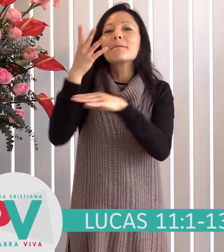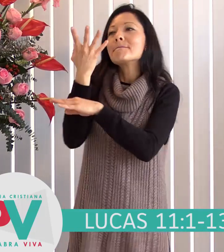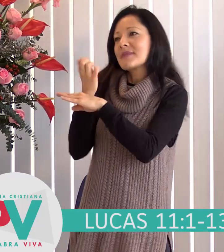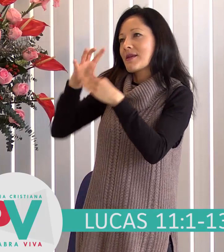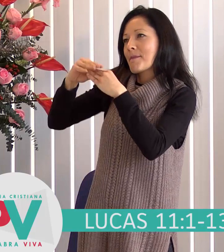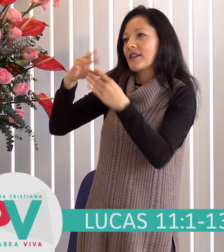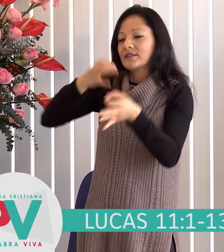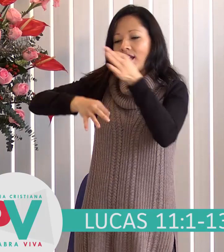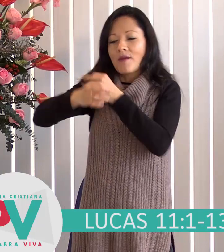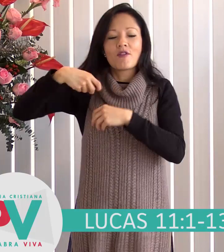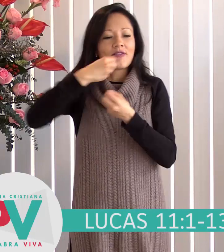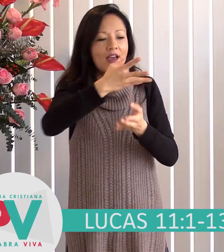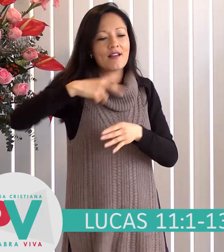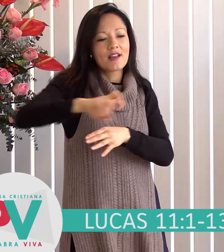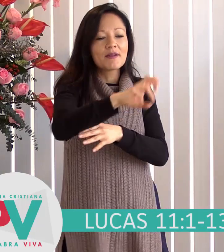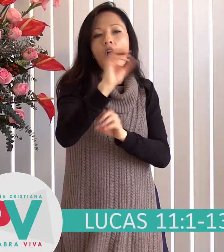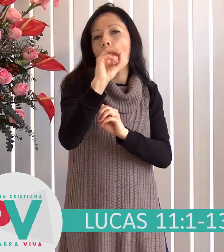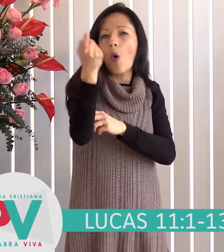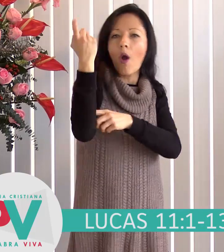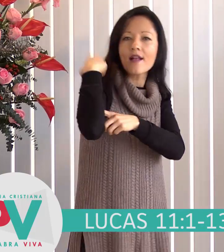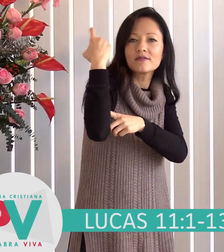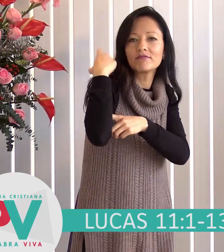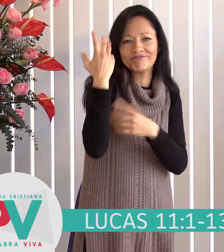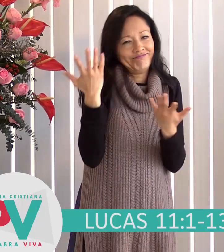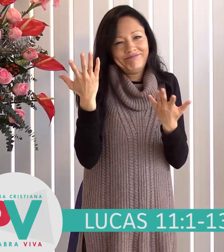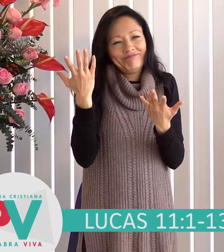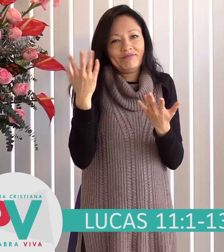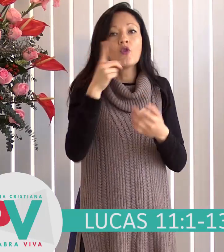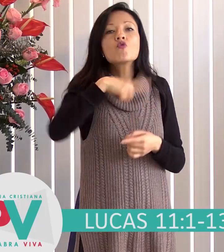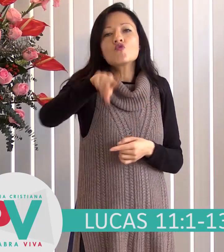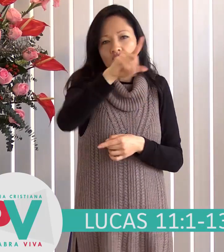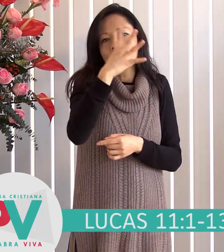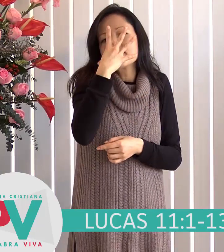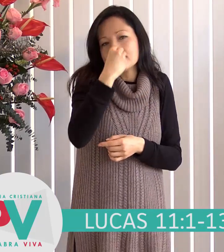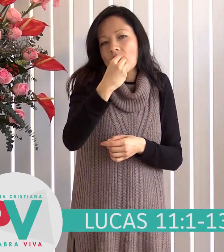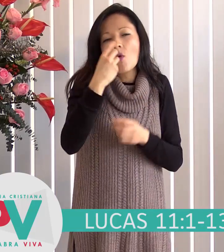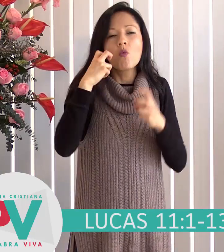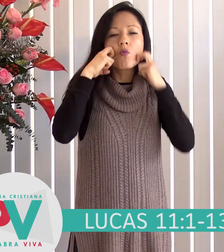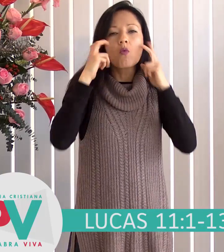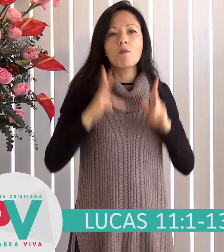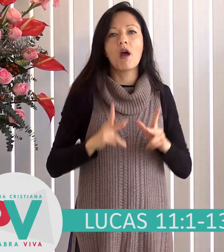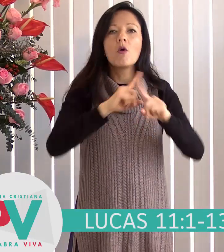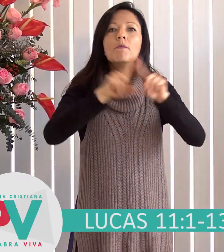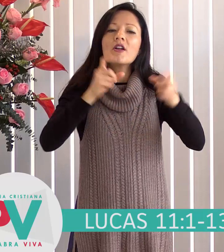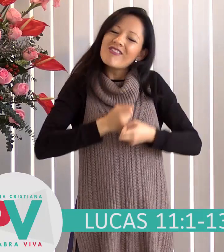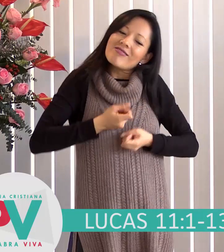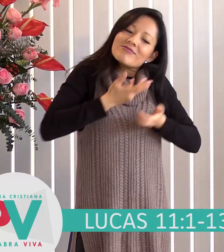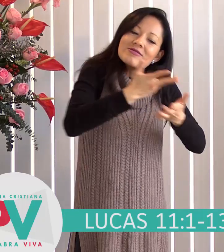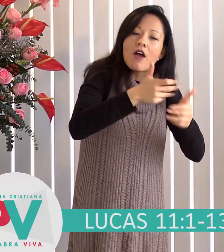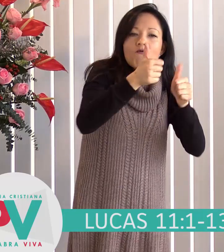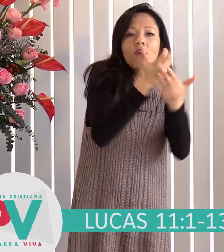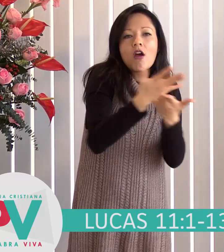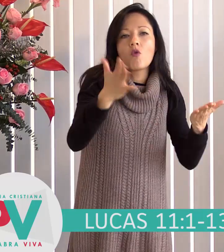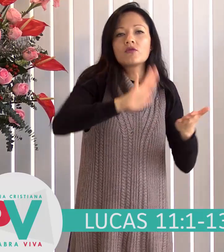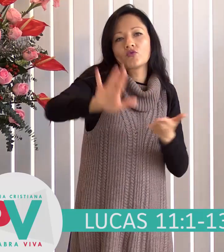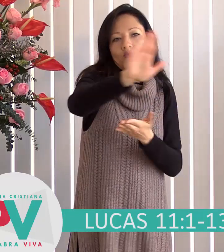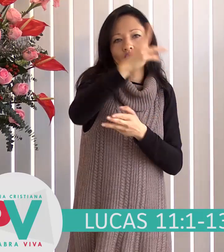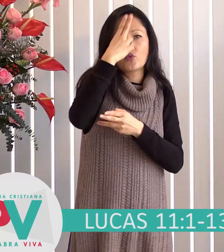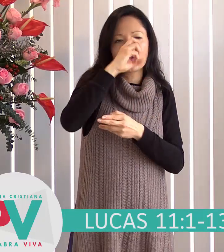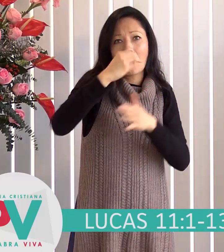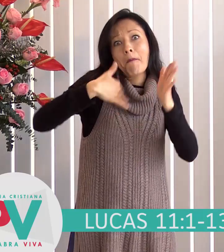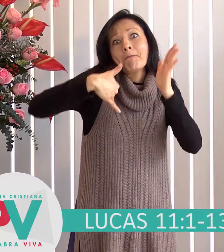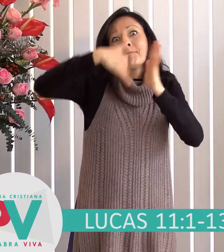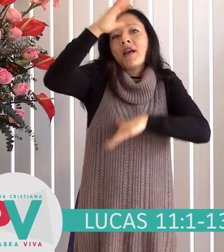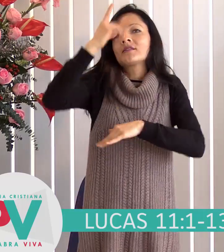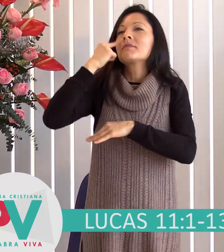si vosotros, siendo malos, sabéis dar buenas dádivas a vuestros hijos, ¿cuánto más vuestro Padre Celestial